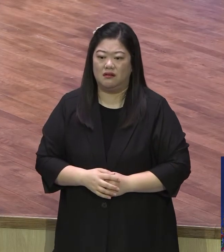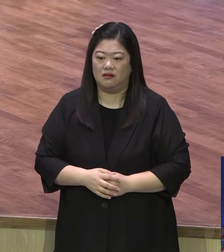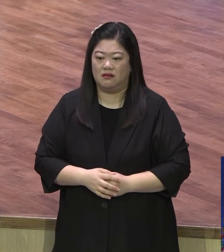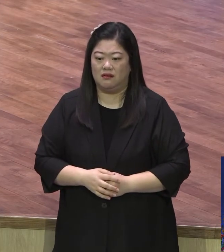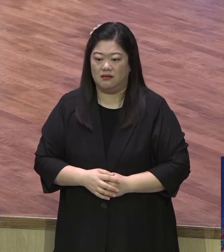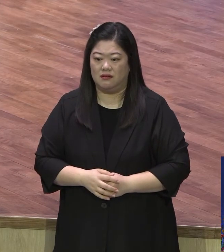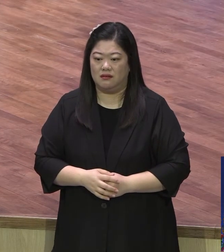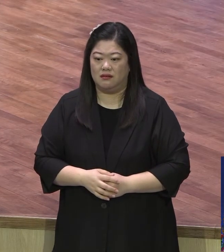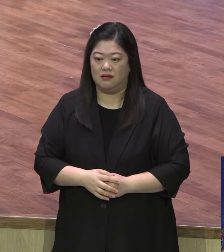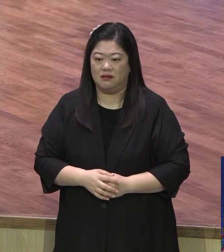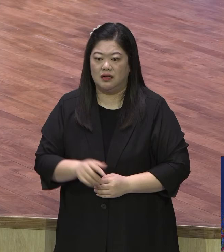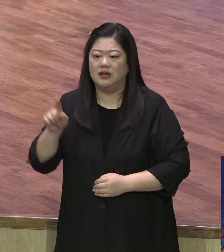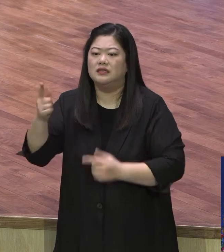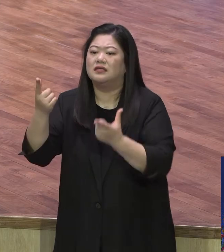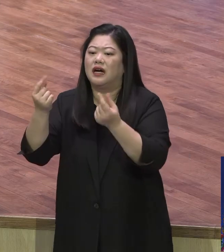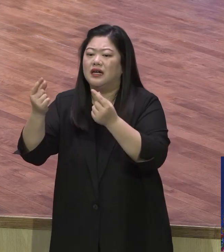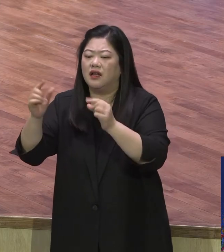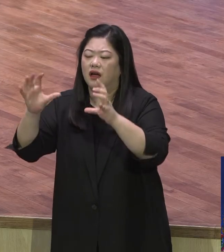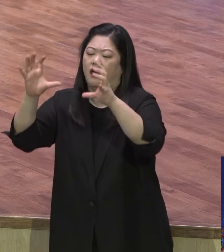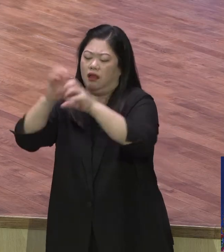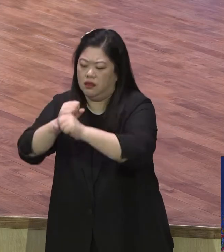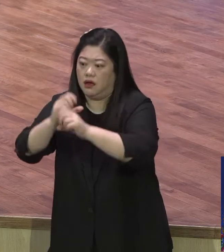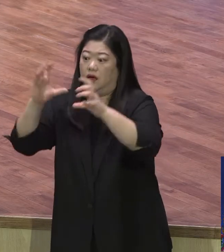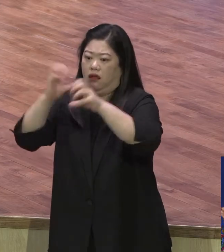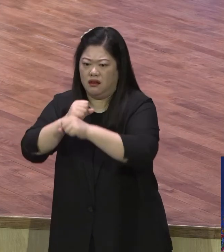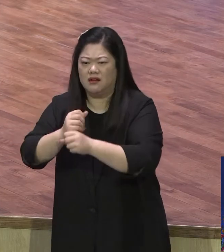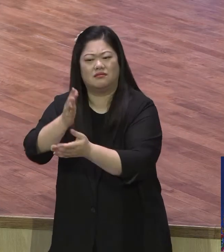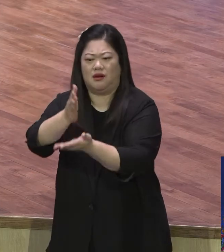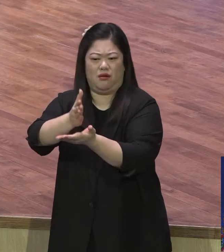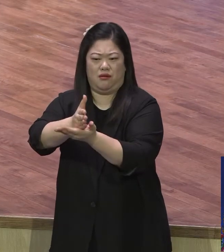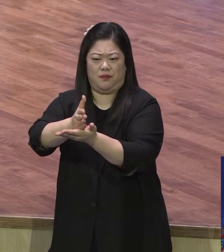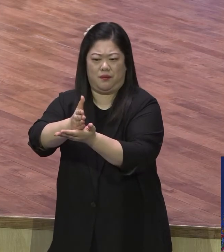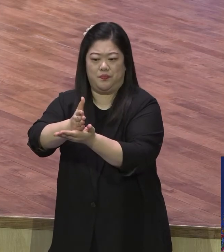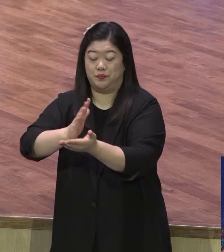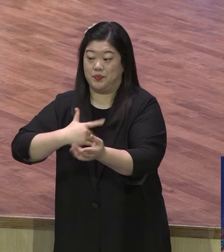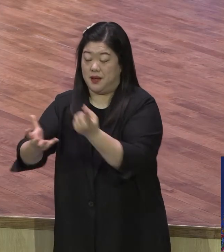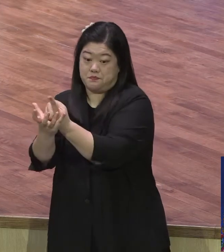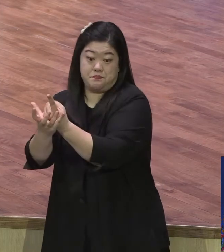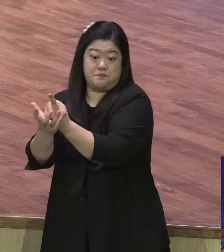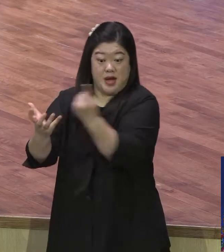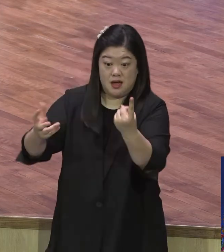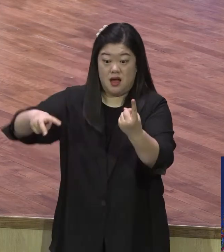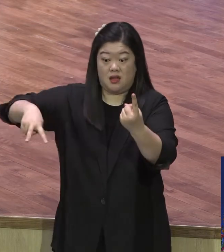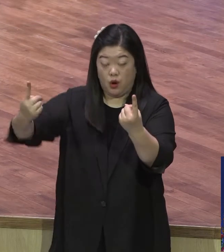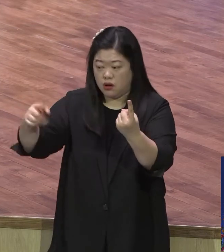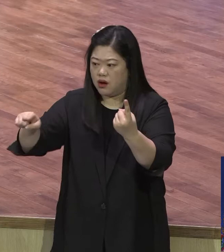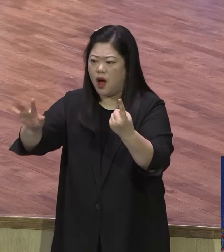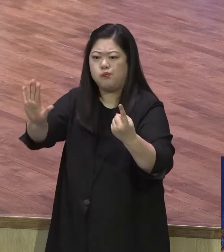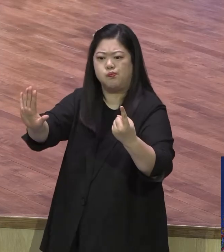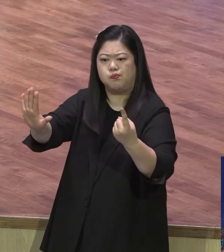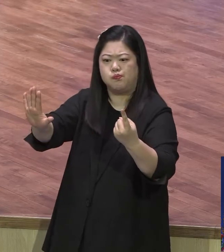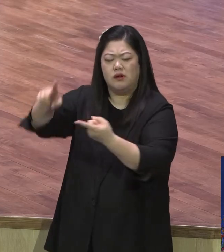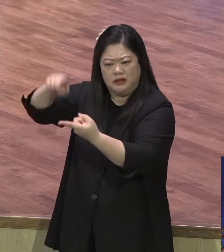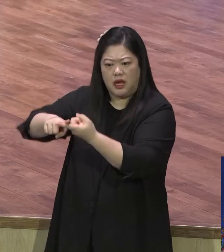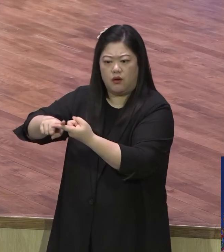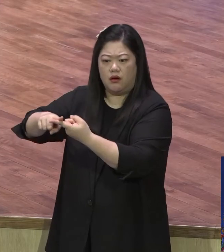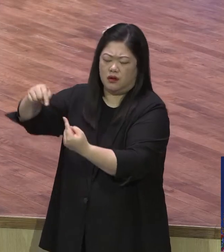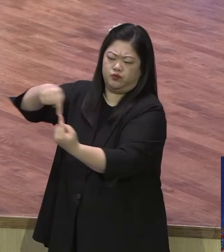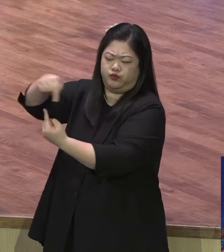그런 성교 하지 말고 내가 떠나도 지속할 수 있는 제자 세워야 돼요 그걸 나는 보겠다는 거예요